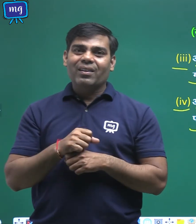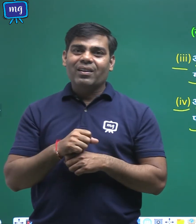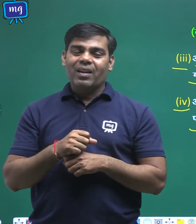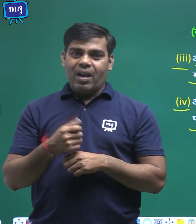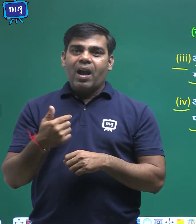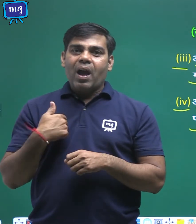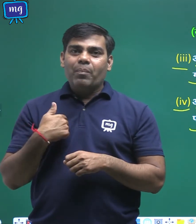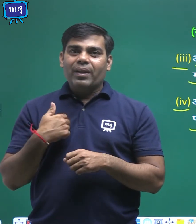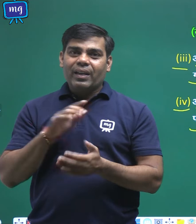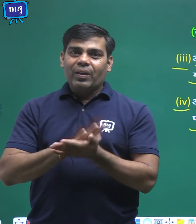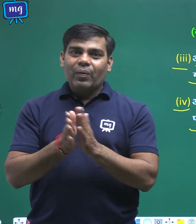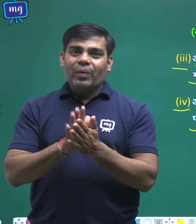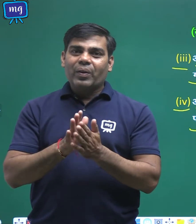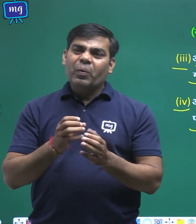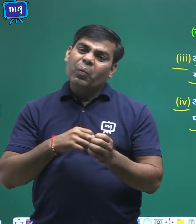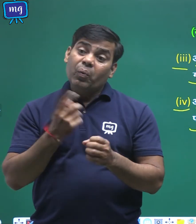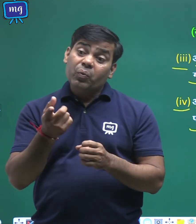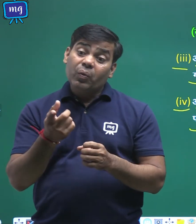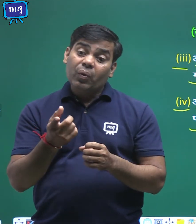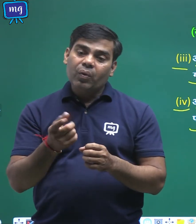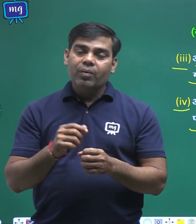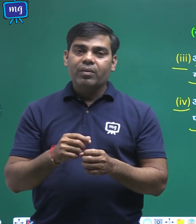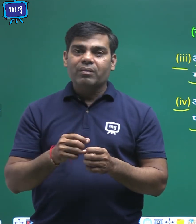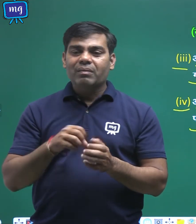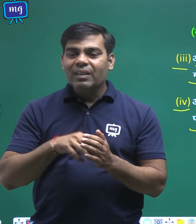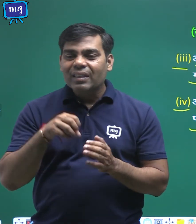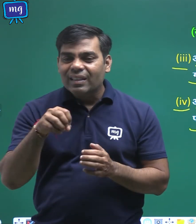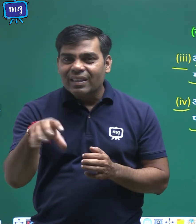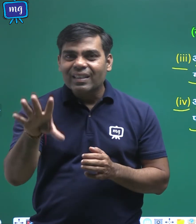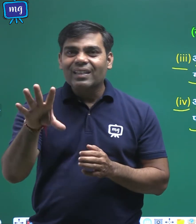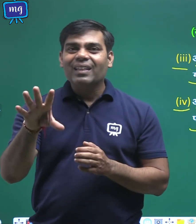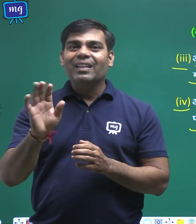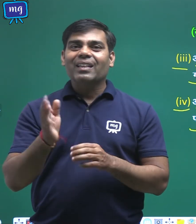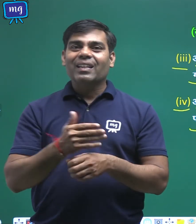अपनी रोटी उसको दे देते थे,